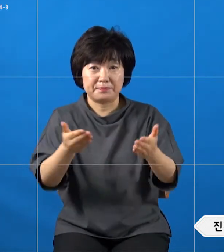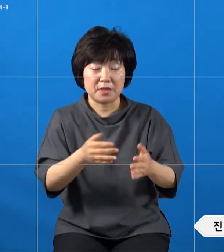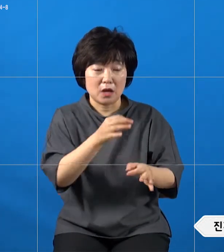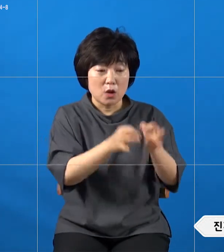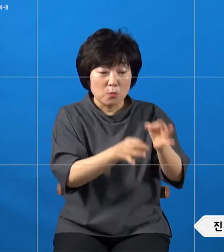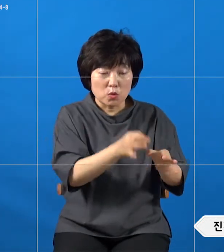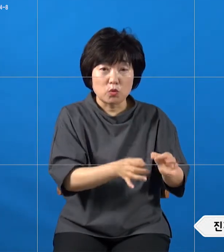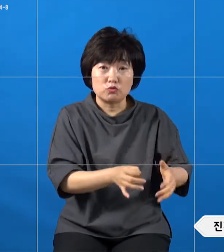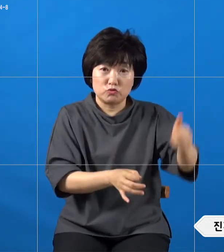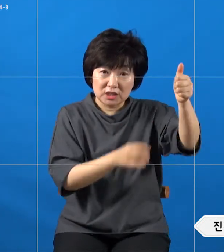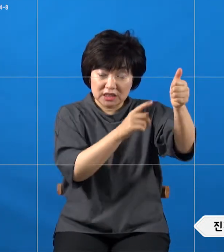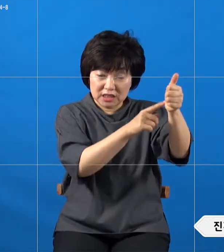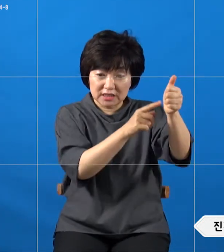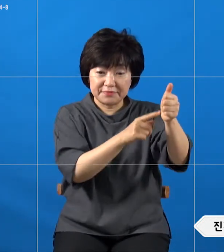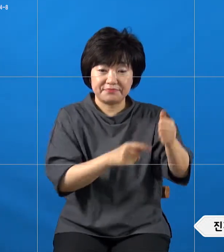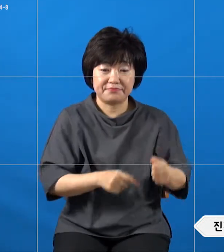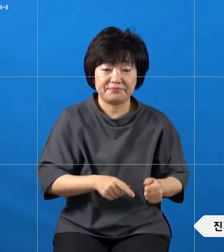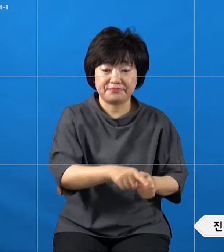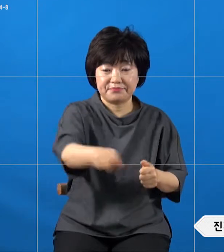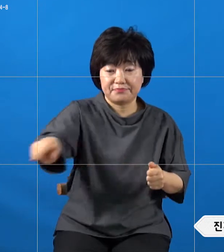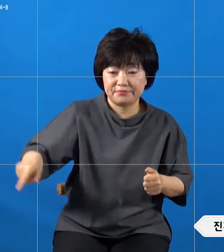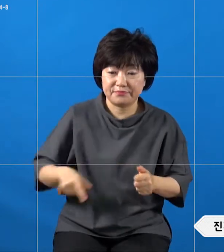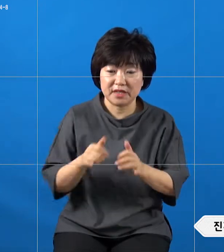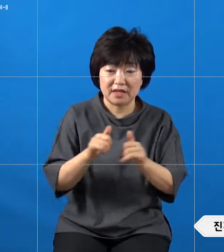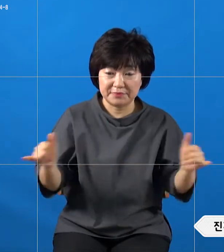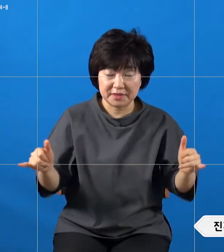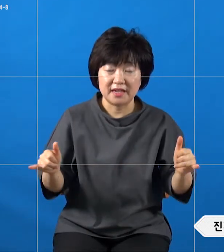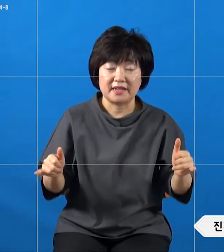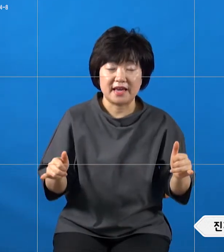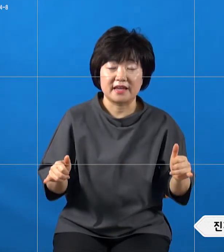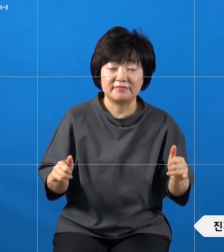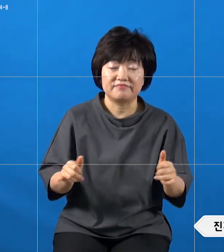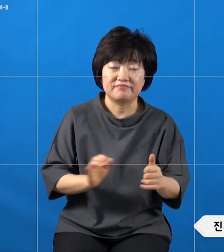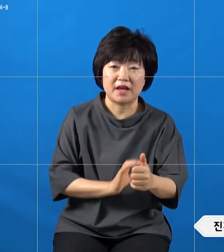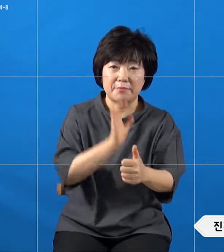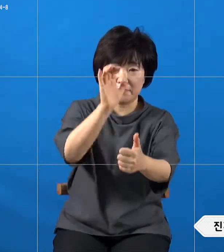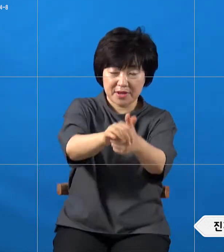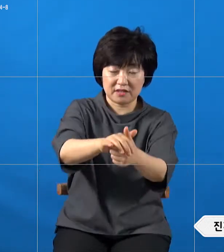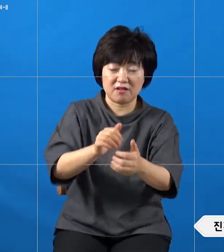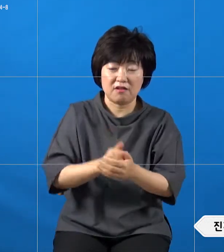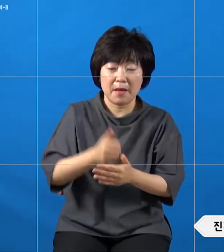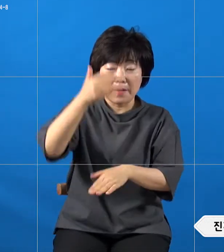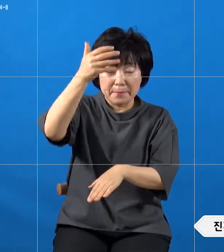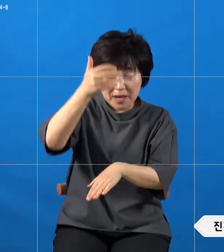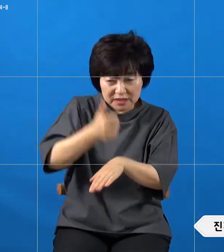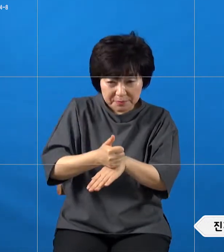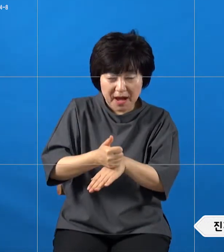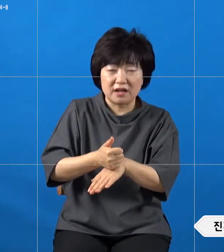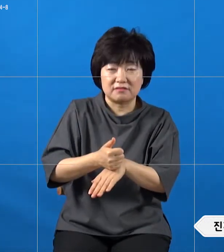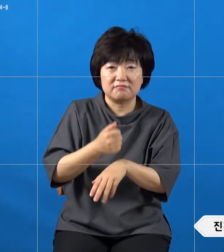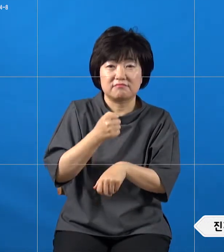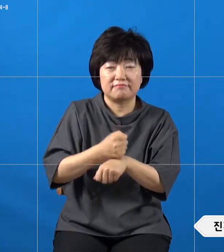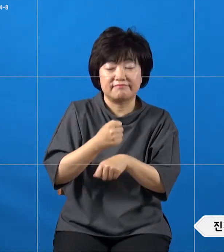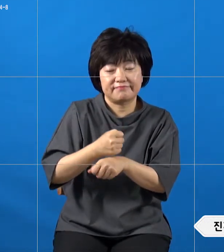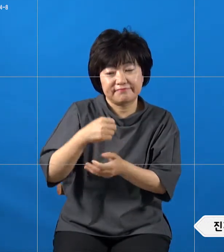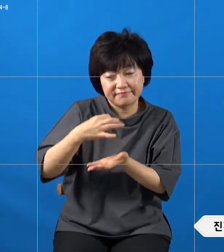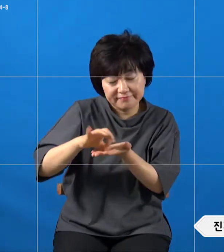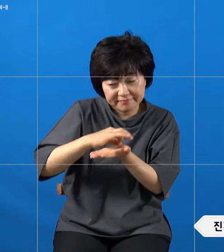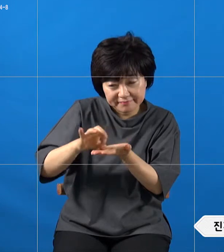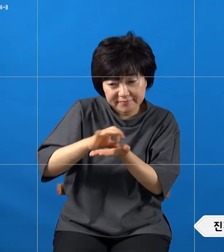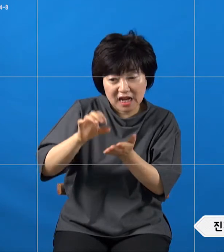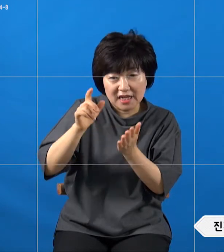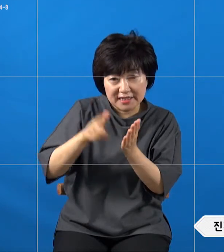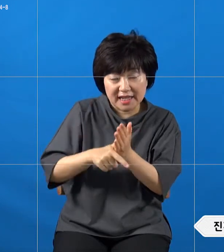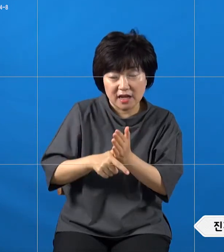말씀하셨습니다. 포도원 주인이 농부들에게 그 소출을 맡깁니다. 이제 결산할 때가 되어 종들을